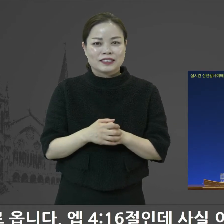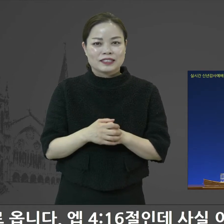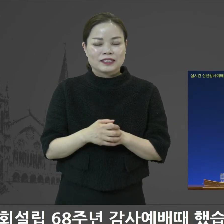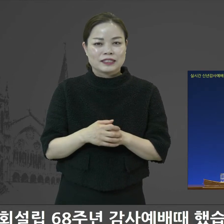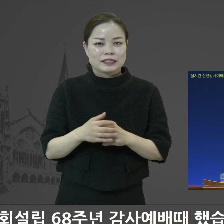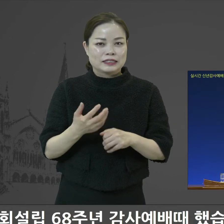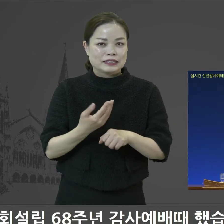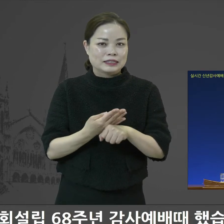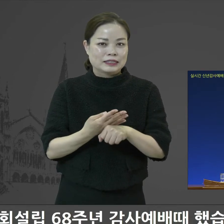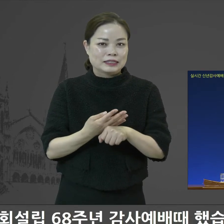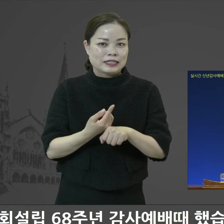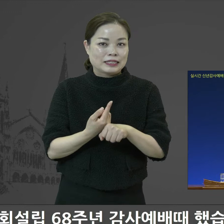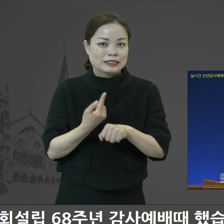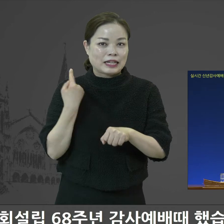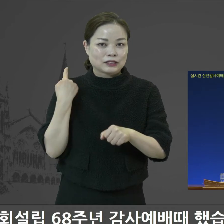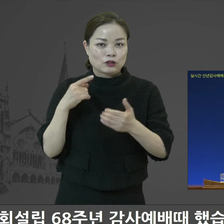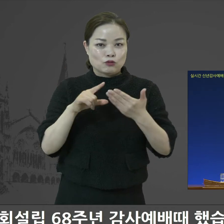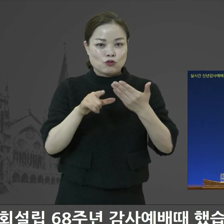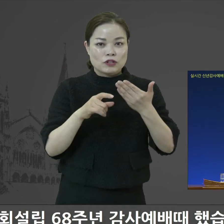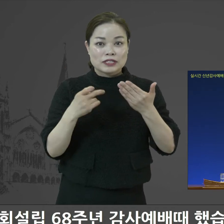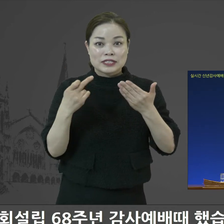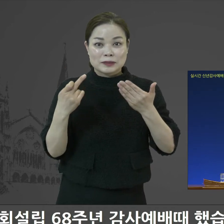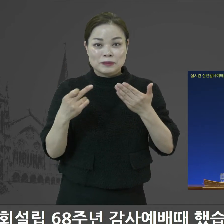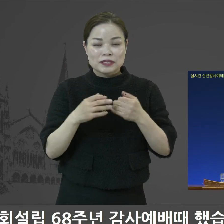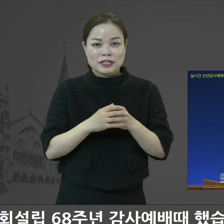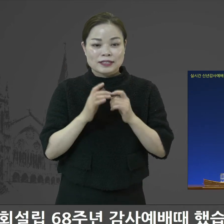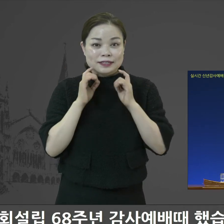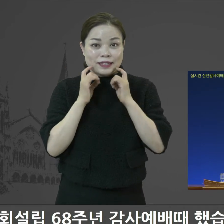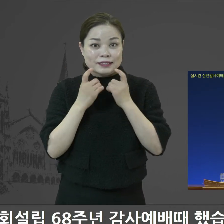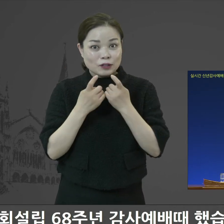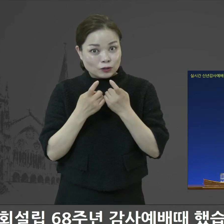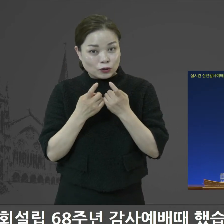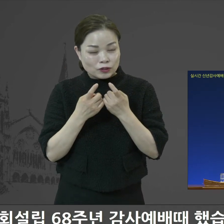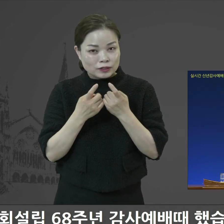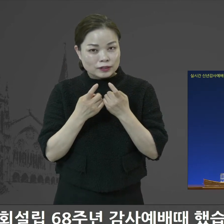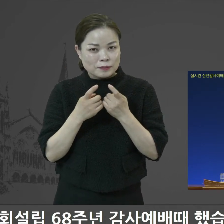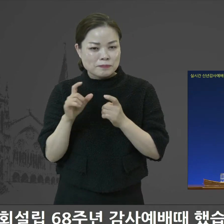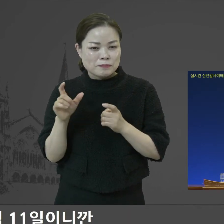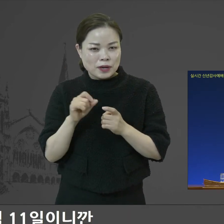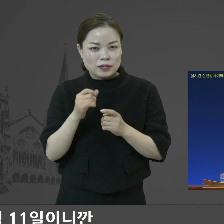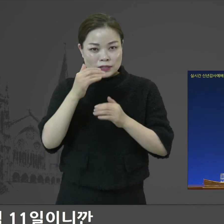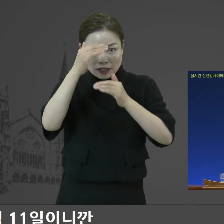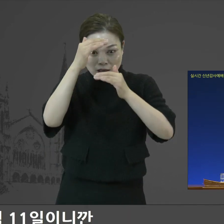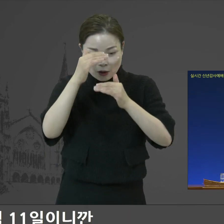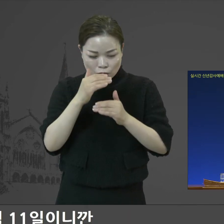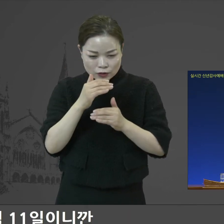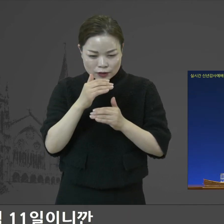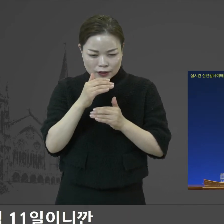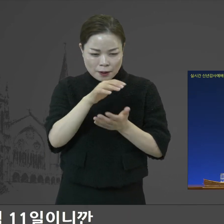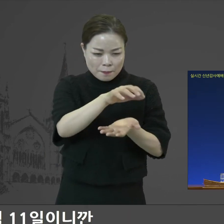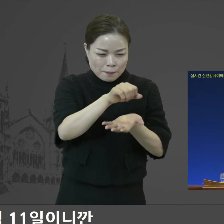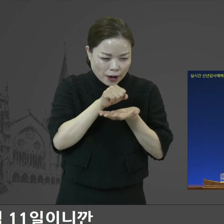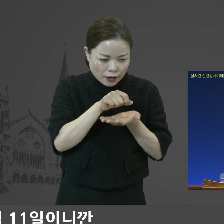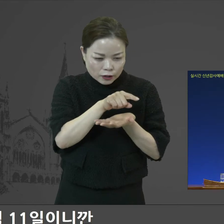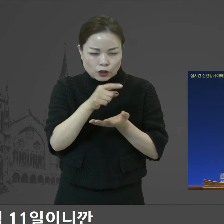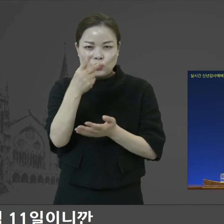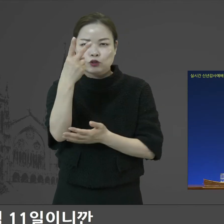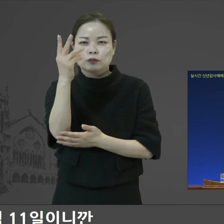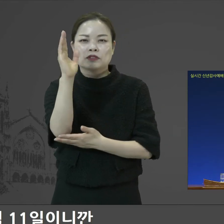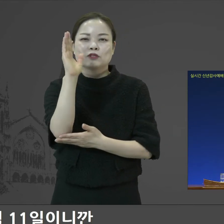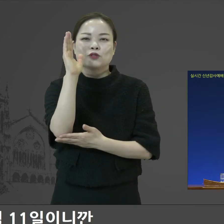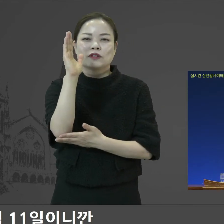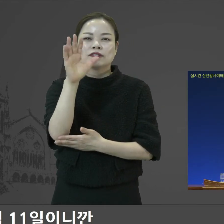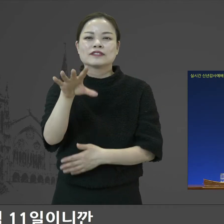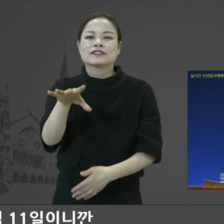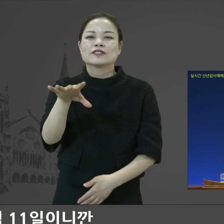작년 9월 12일이니까 저도 개인적으로 이렇게 빨리 본문을 가지고 두 번째 설교를 하는